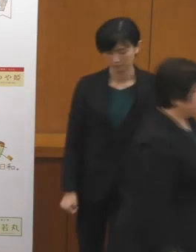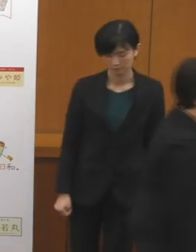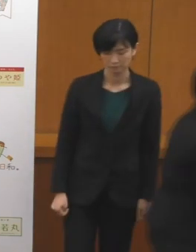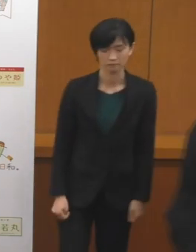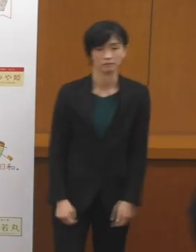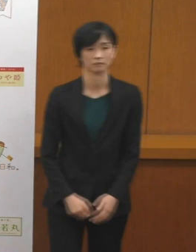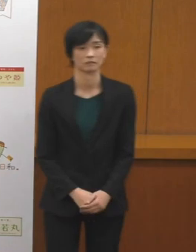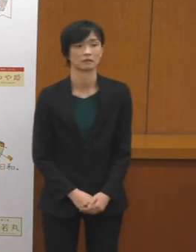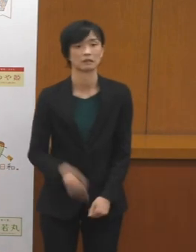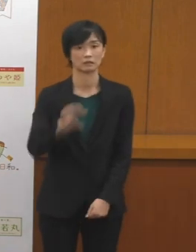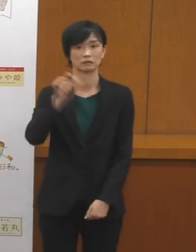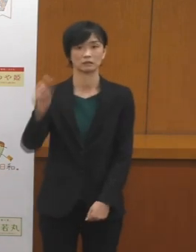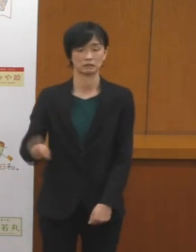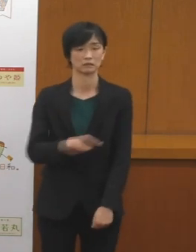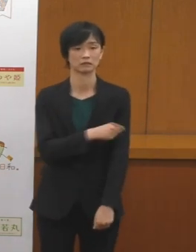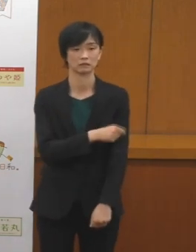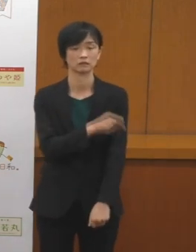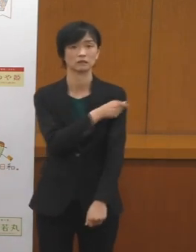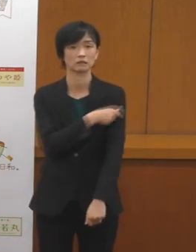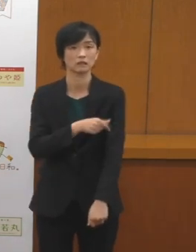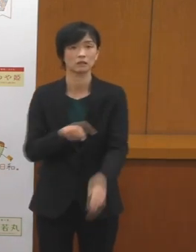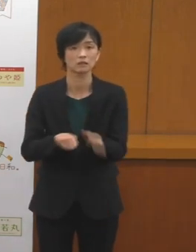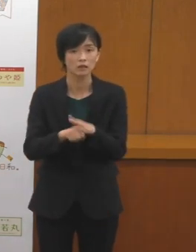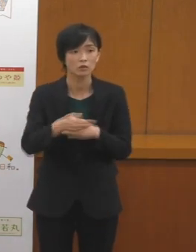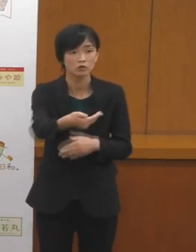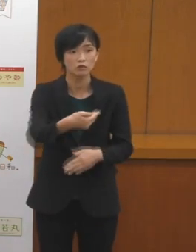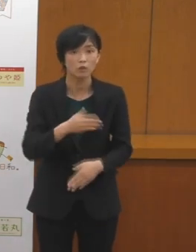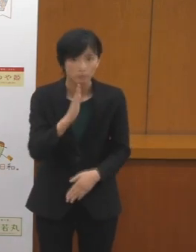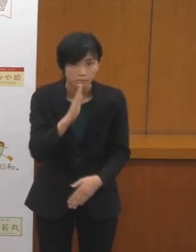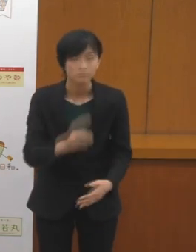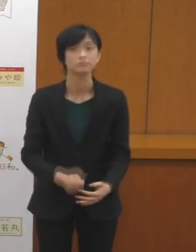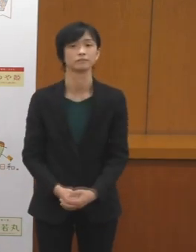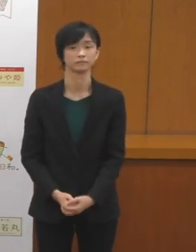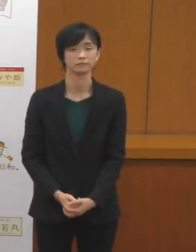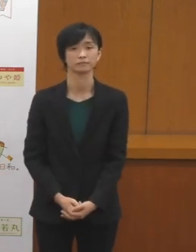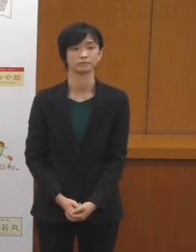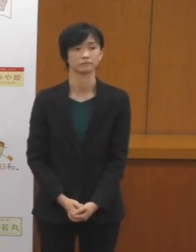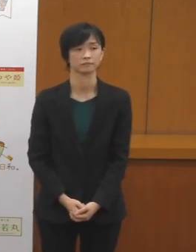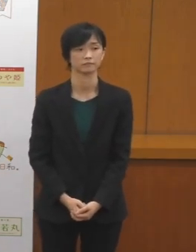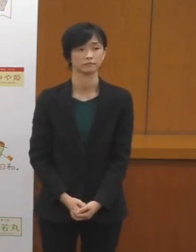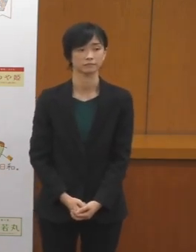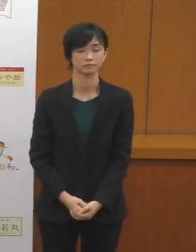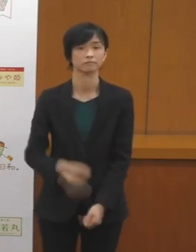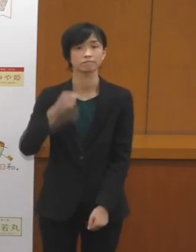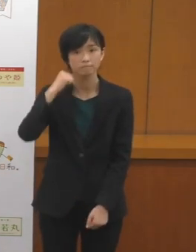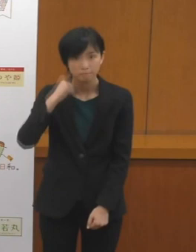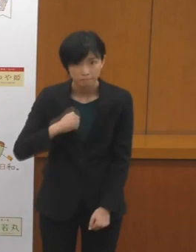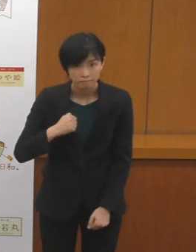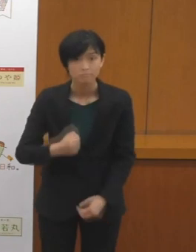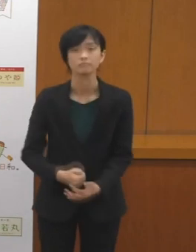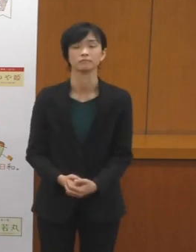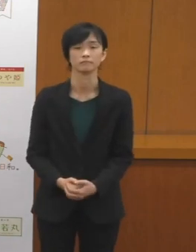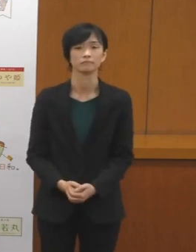ご質問をお願いいたしますおはようございますおはようございますはい